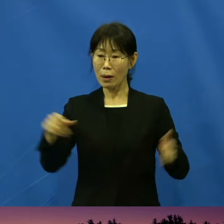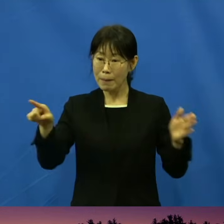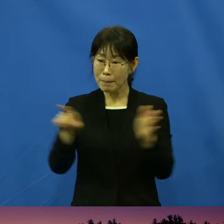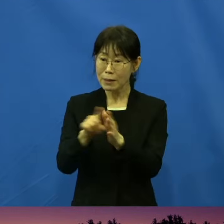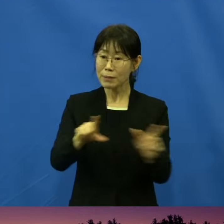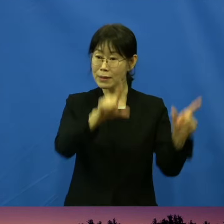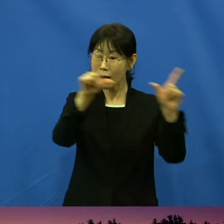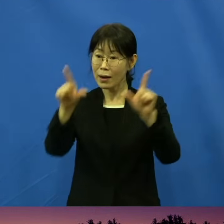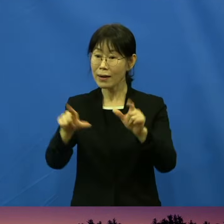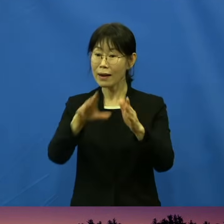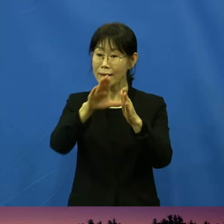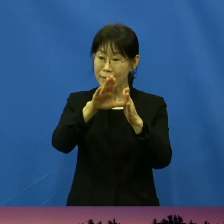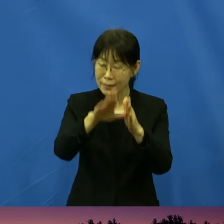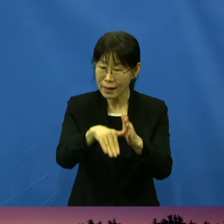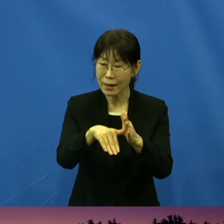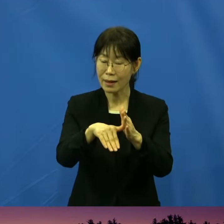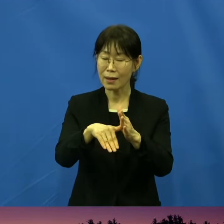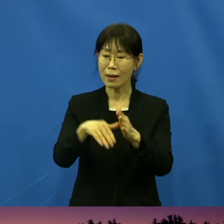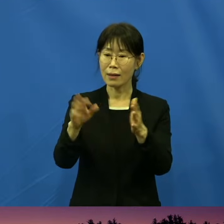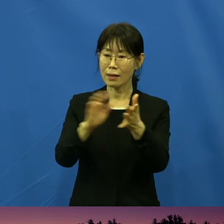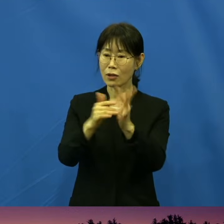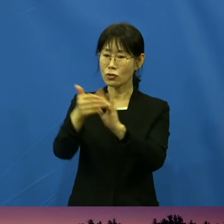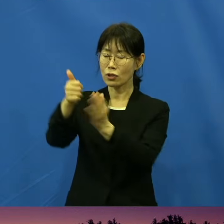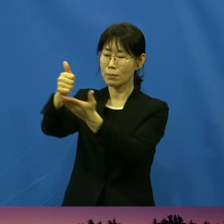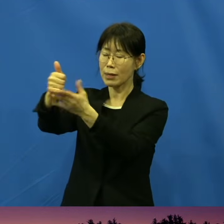통하여 그리스도의 모습이 흘러나와야 돼.